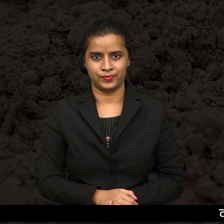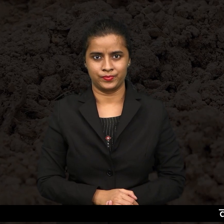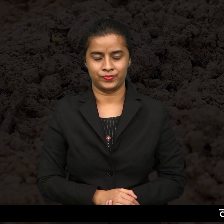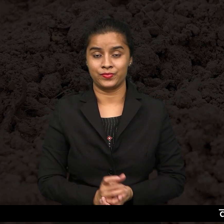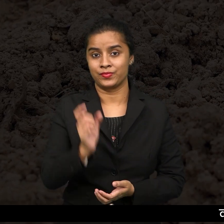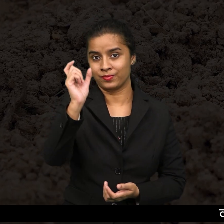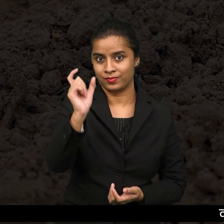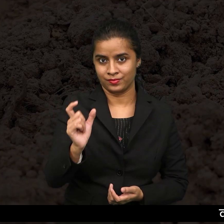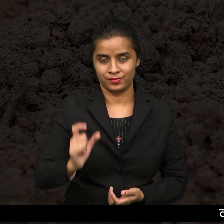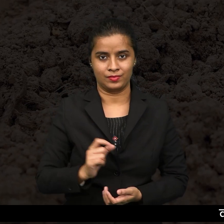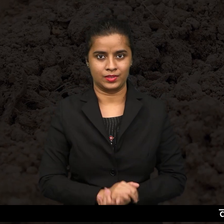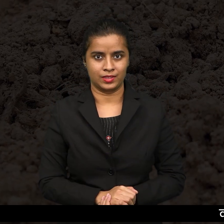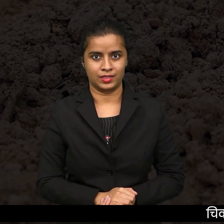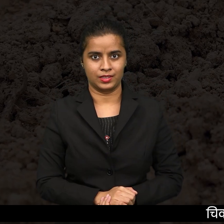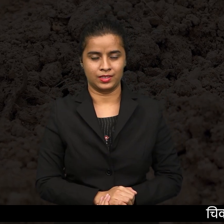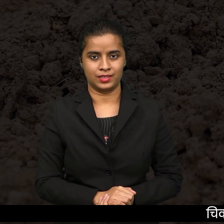कीवर्ड: